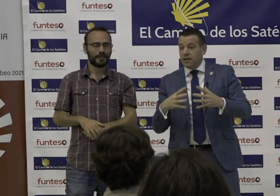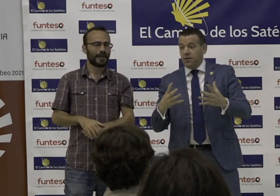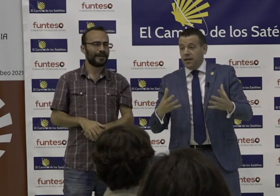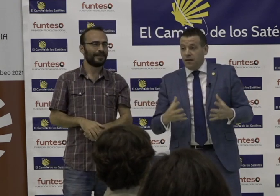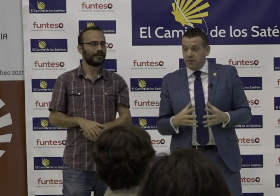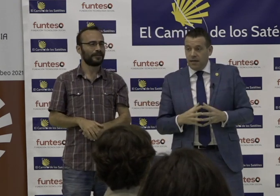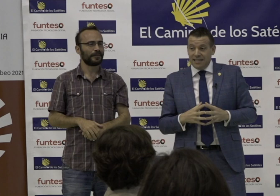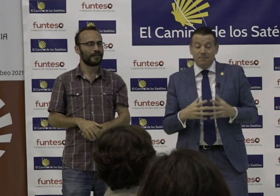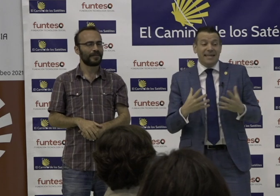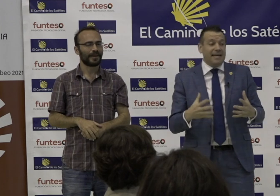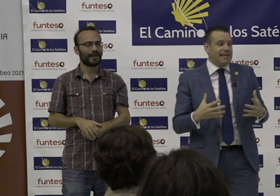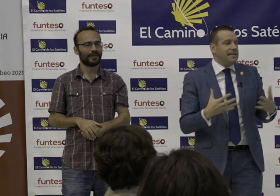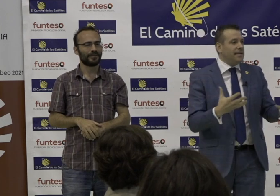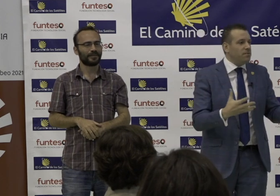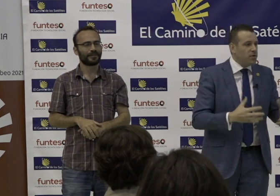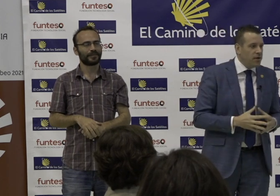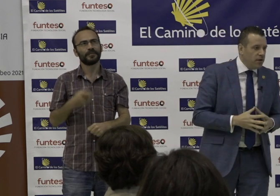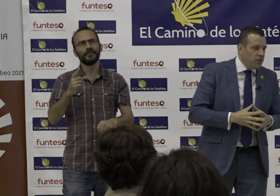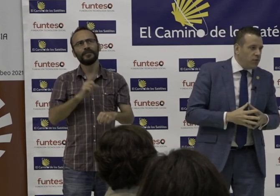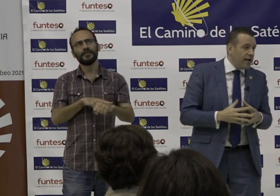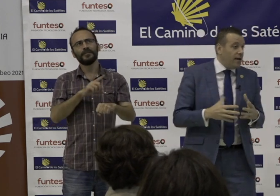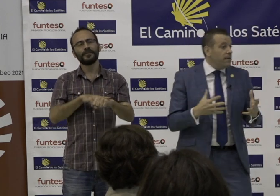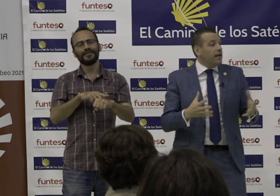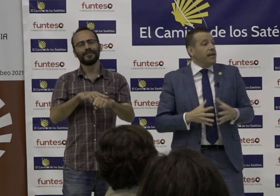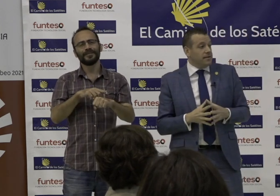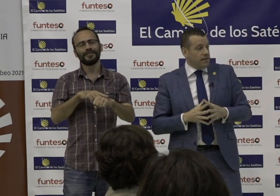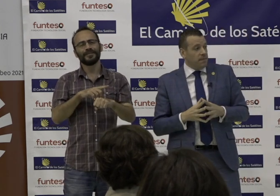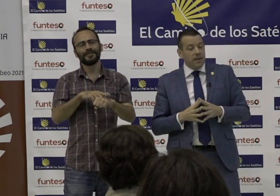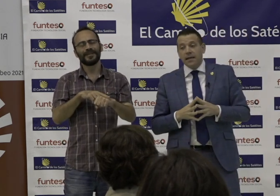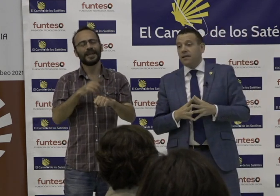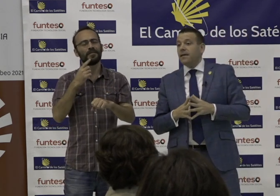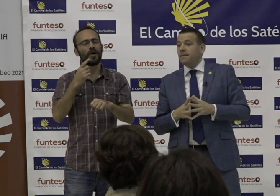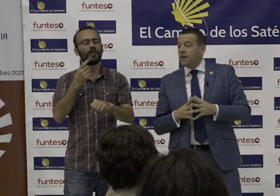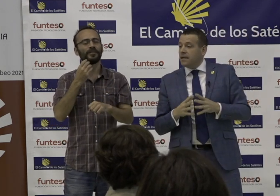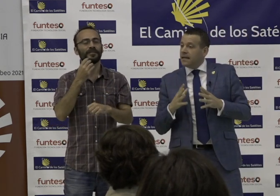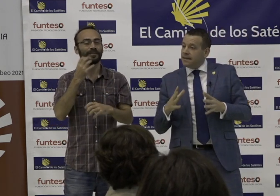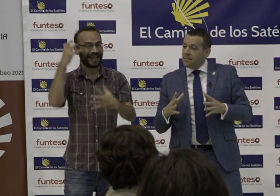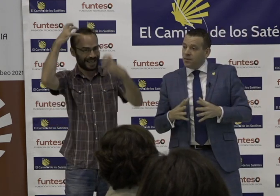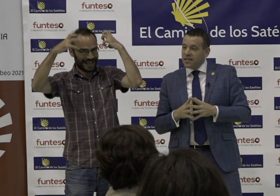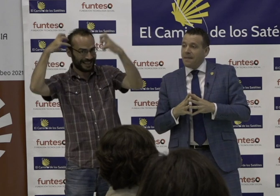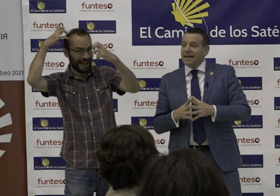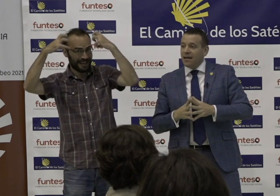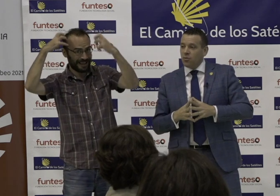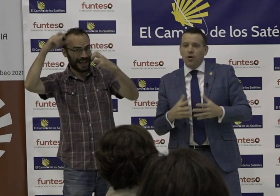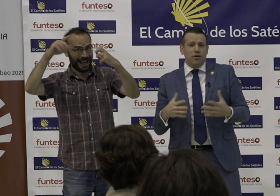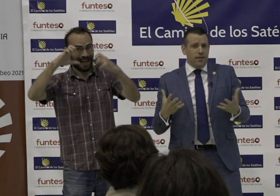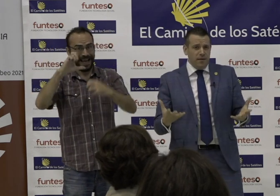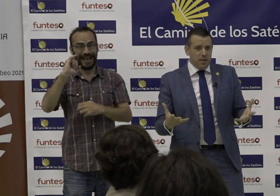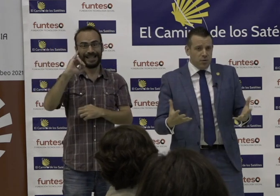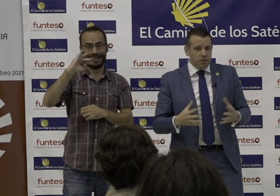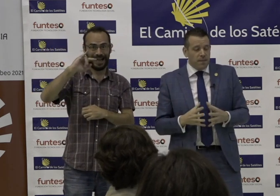pues, racional a explicar qué es el tiempo fue Albert Einstein, que decía que el tiempo está marcado